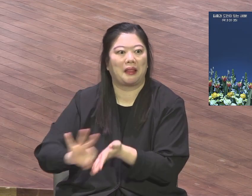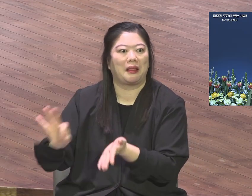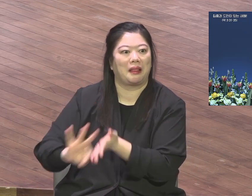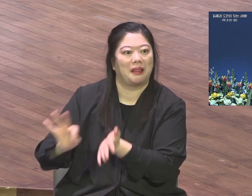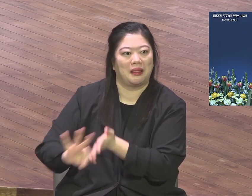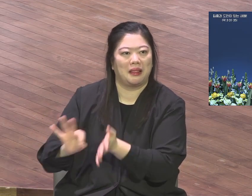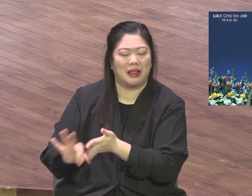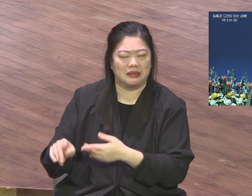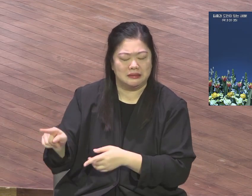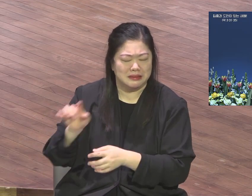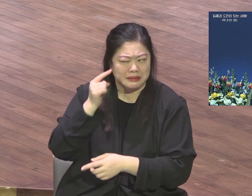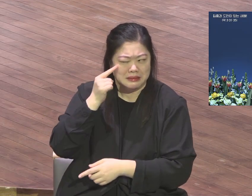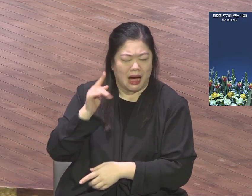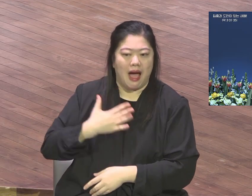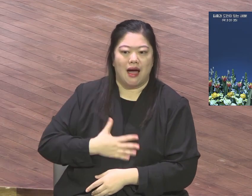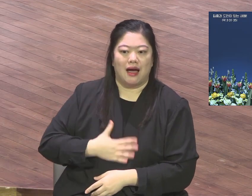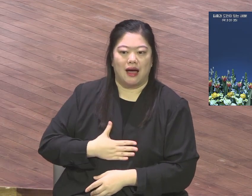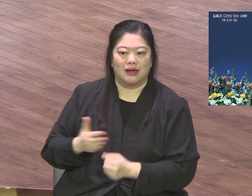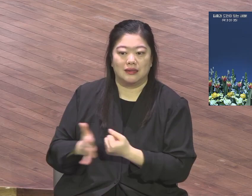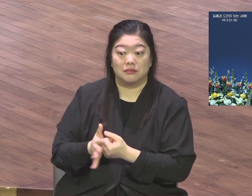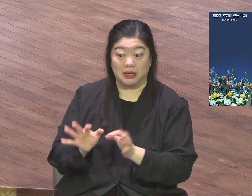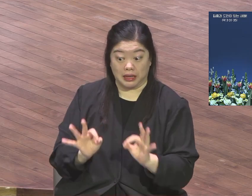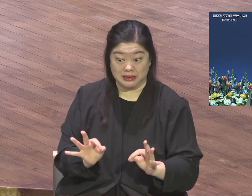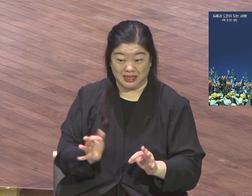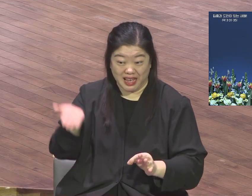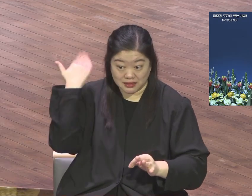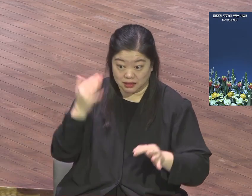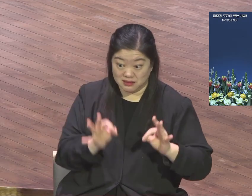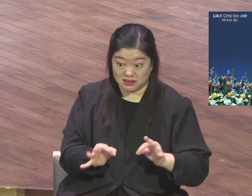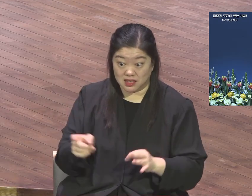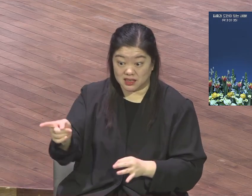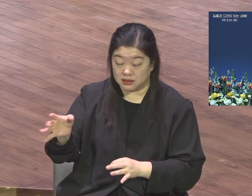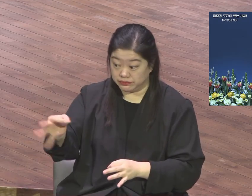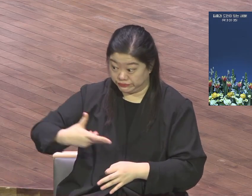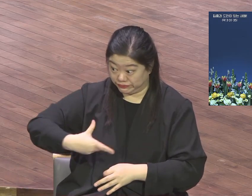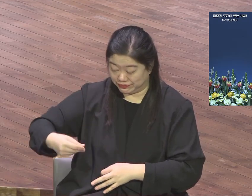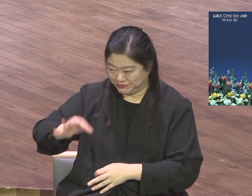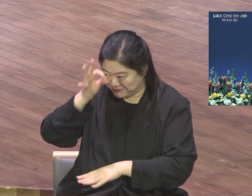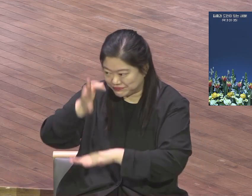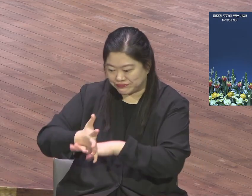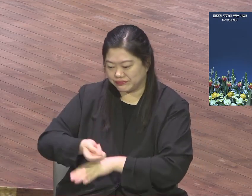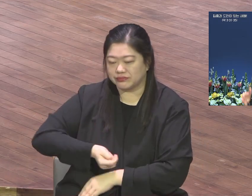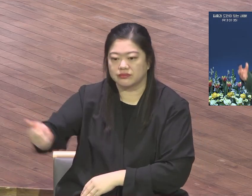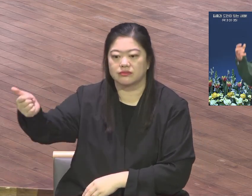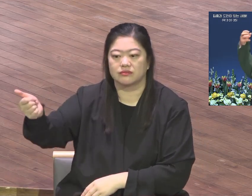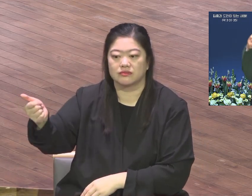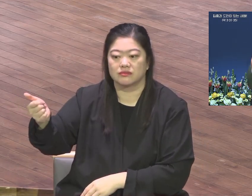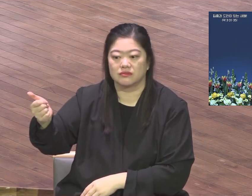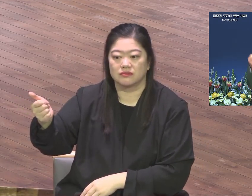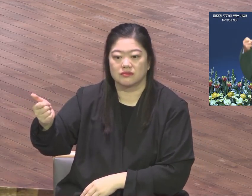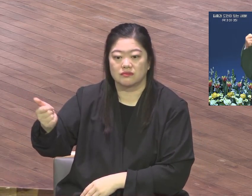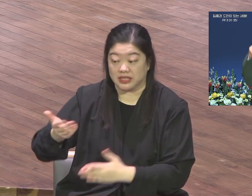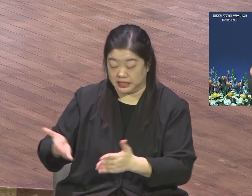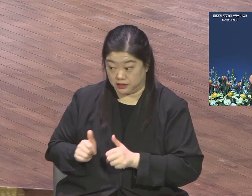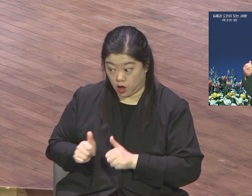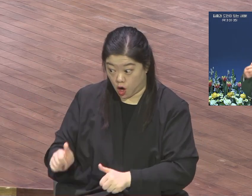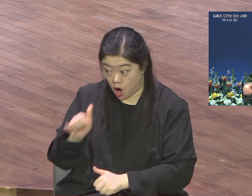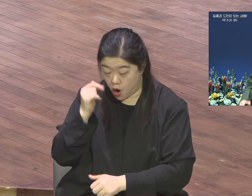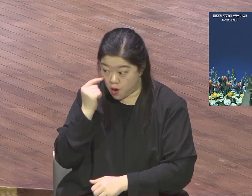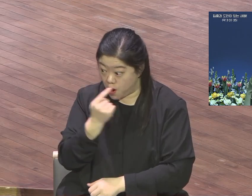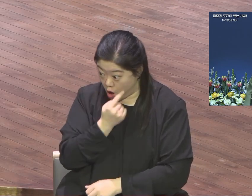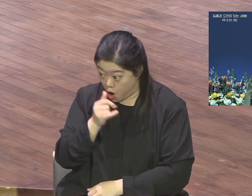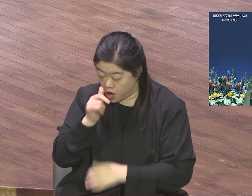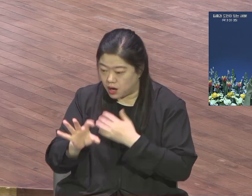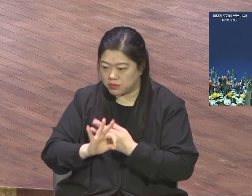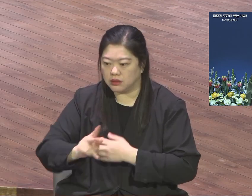분명히 지금 망할 텐데. 그러니까 망하게 되었다니까요. 무조건 안 되게 되었어요. 생을 걸어놓고 죽고 주시오 주시오.